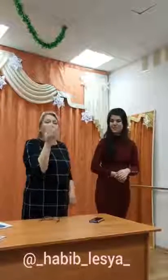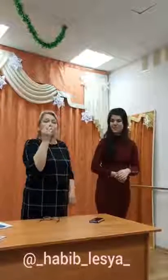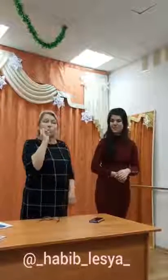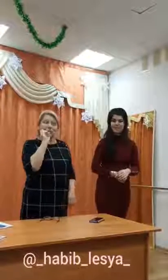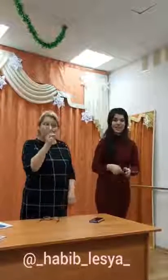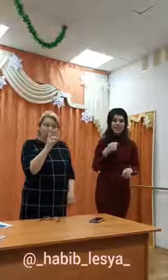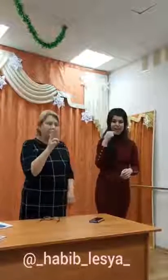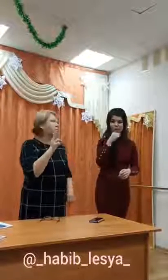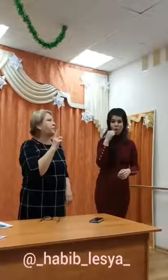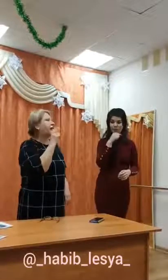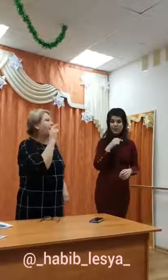Кэшбэк.